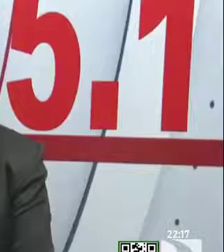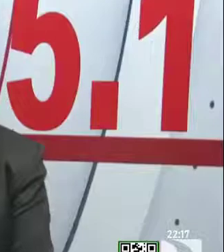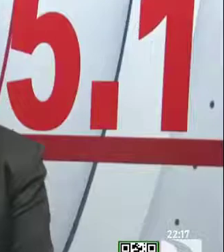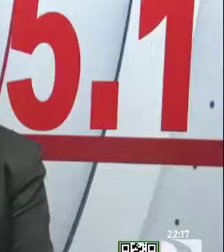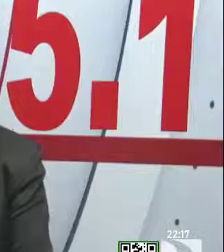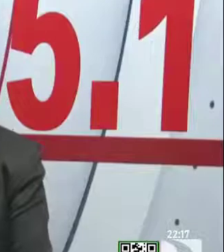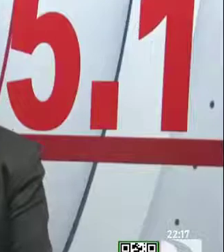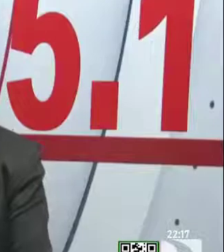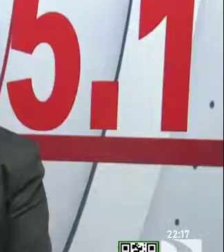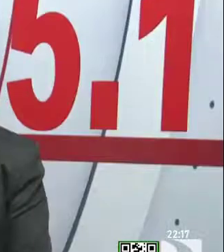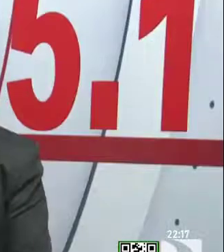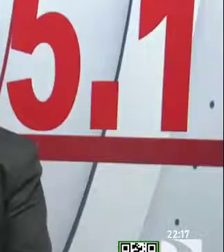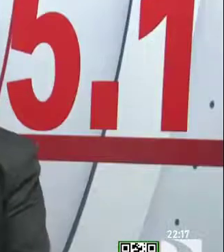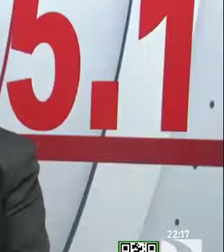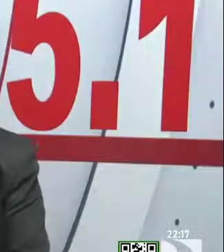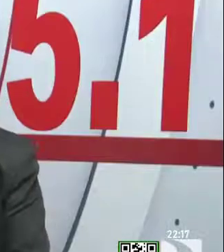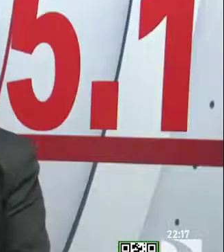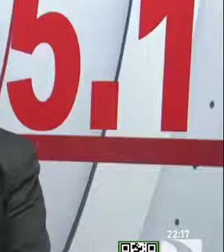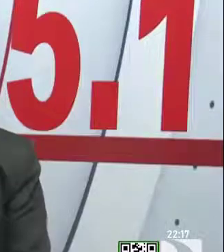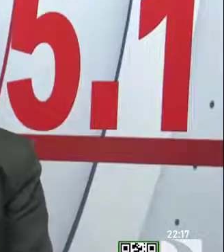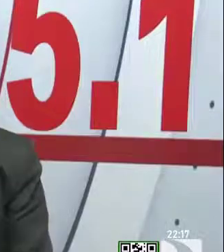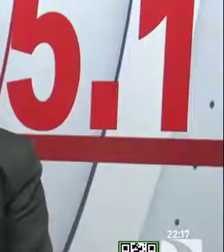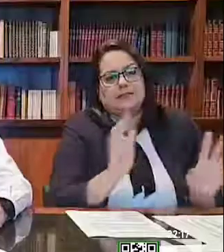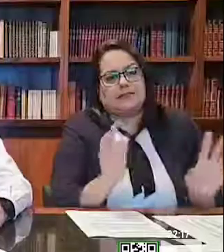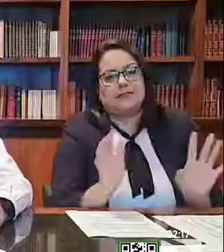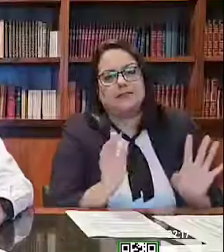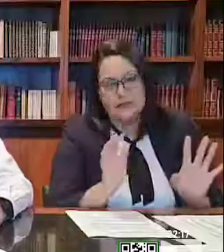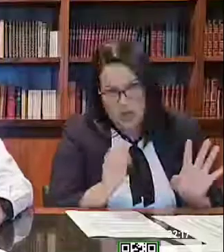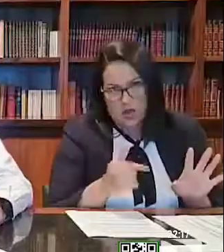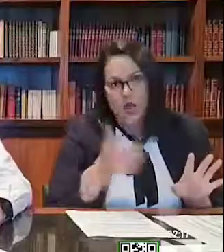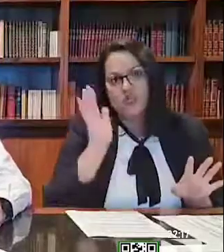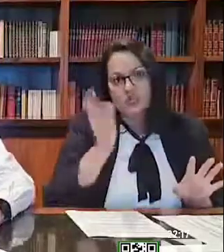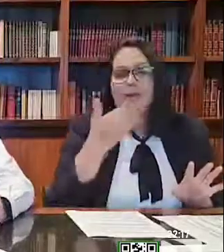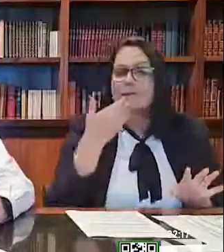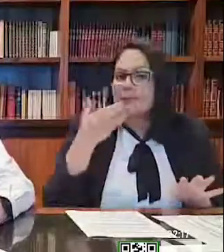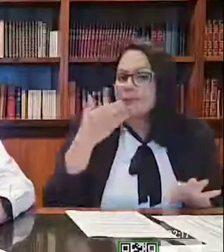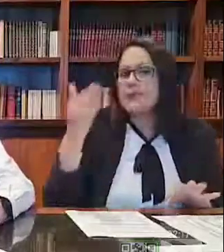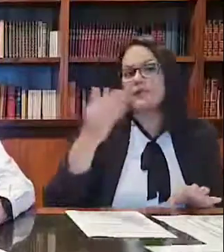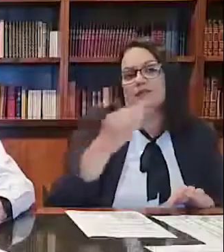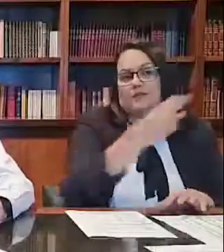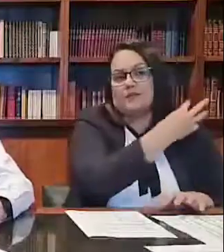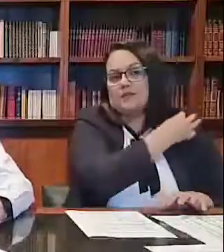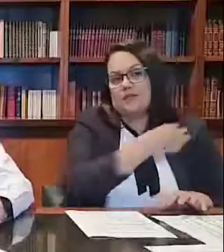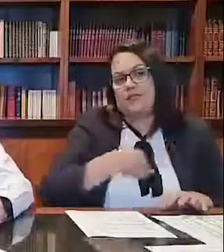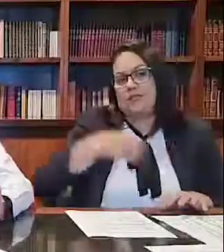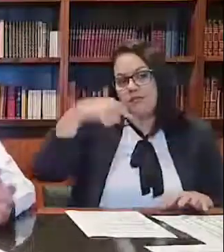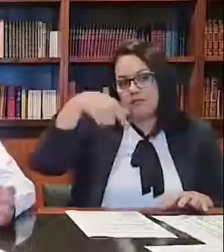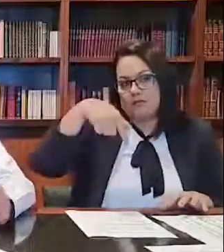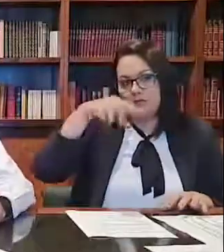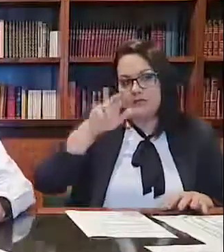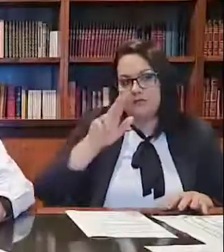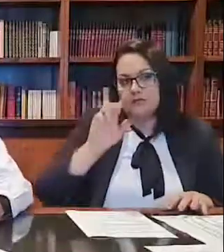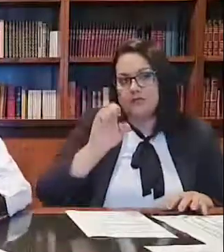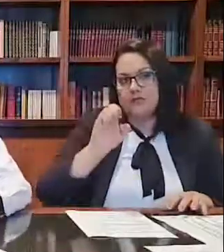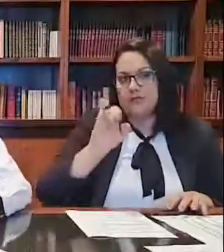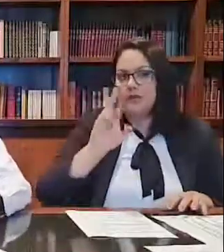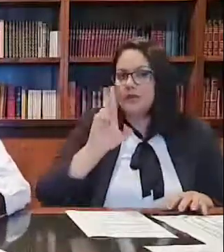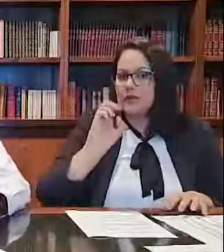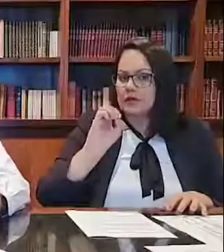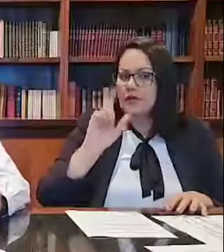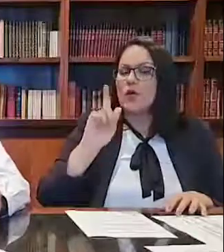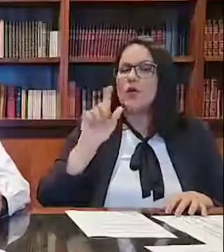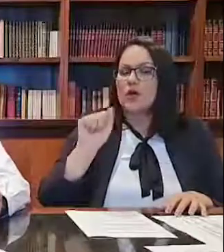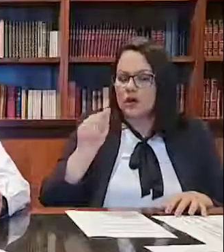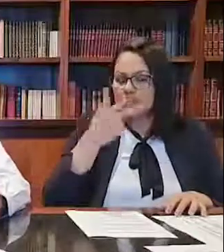quando roda aí por favor vai pro seu filho bolsonaro tem cometer o estudo para o menilson Queiroga da saúde